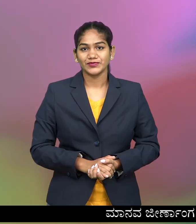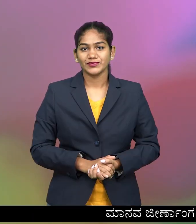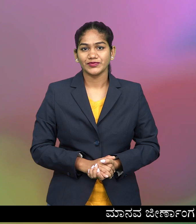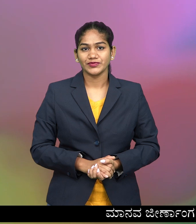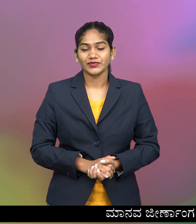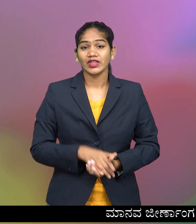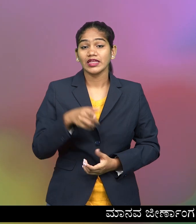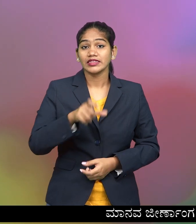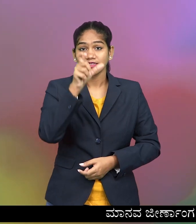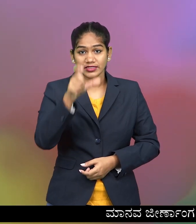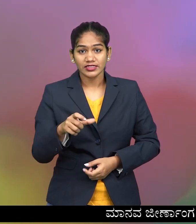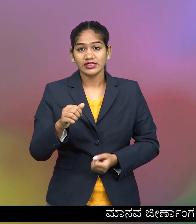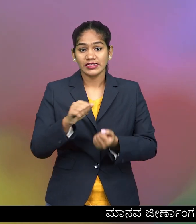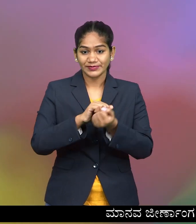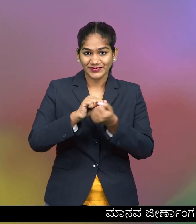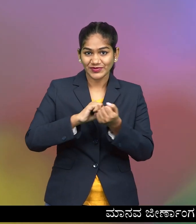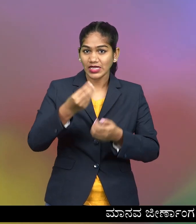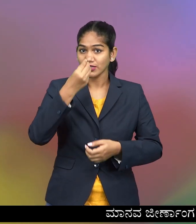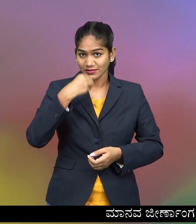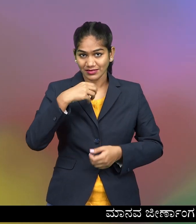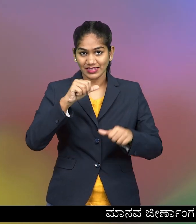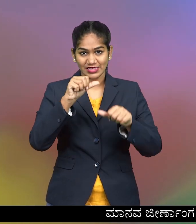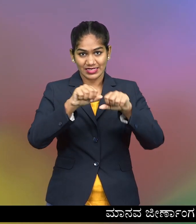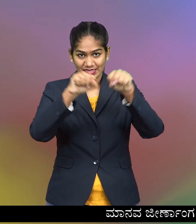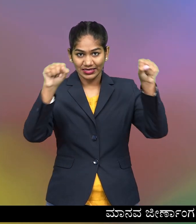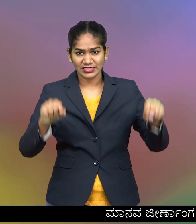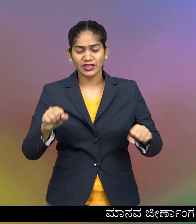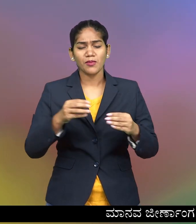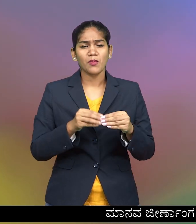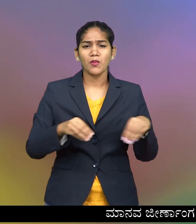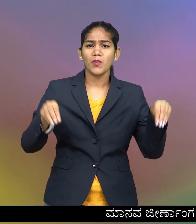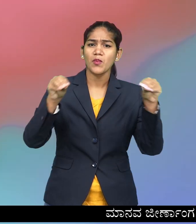ಮಾನವ ಜೀರ್ಣಾಂಗ ವ್ಯವಸ್ಥೆಯು ಹೆಚ್ಚು ಸಂಕೀರ್ಣವಾಗಿದೆ.